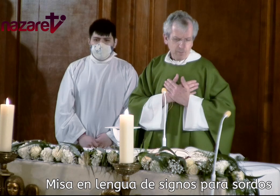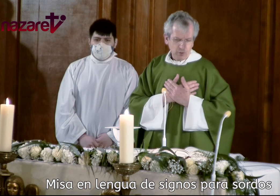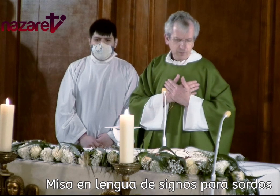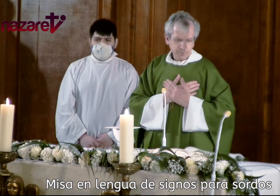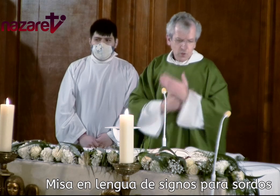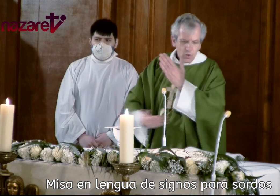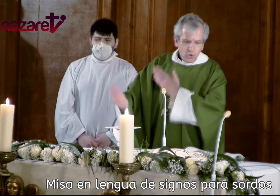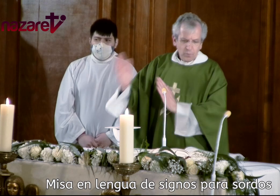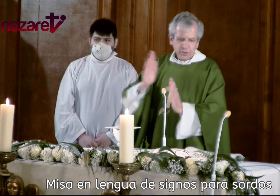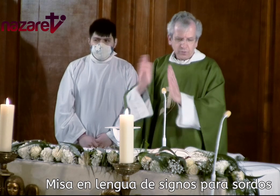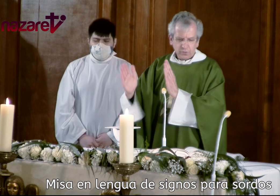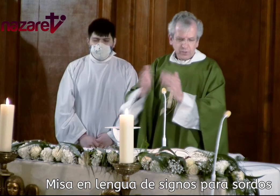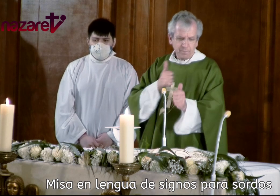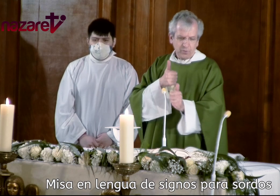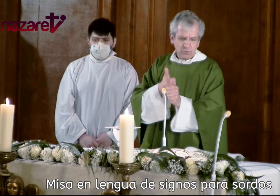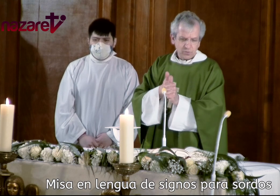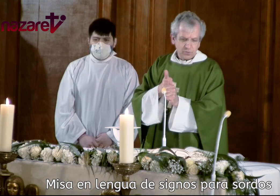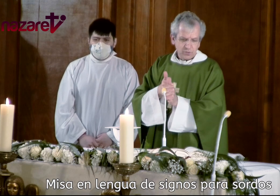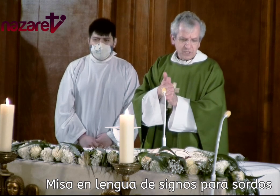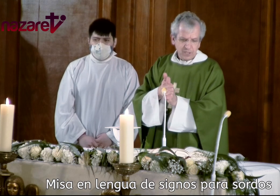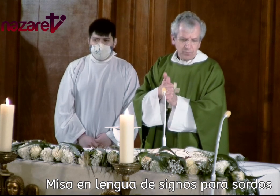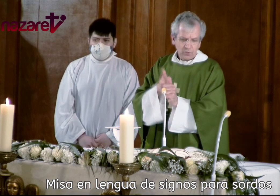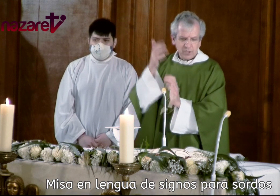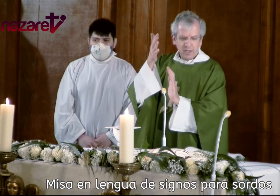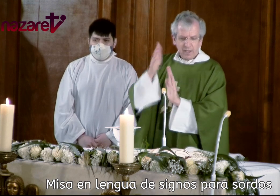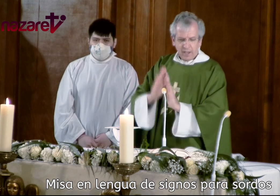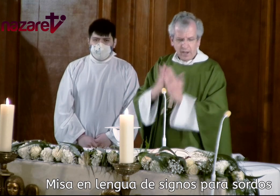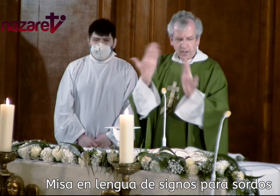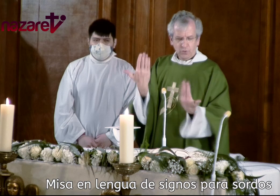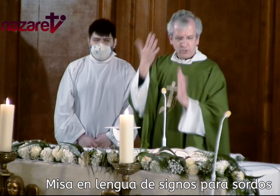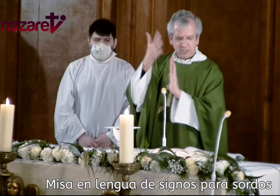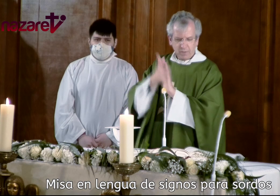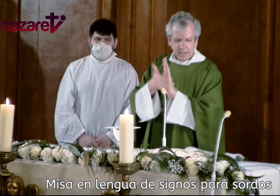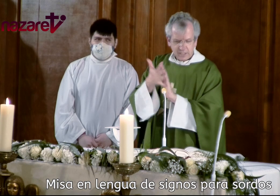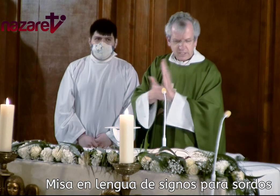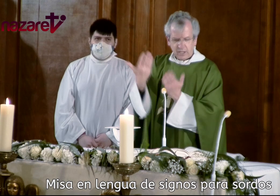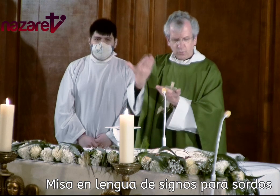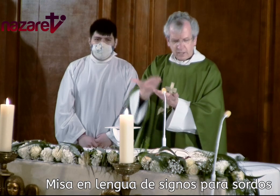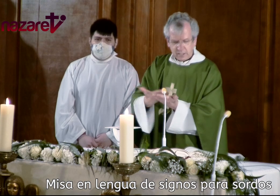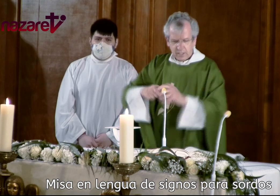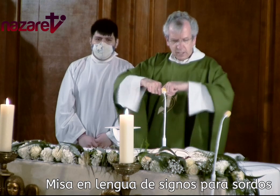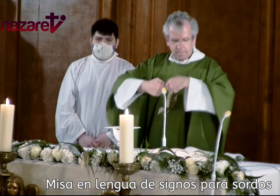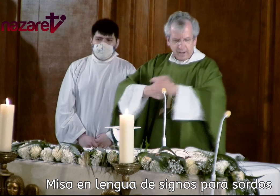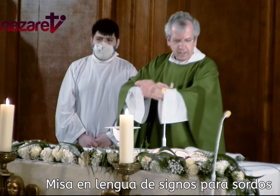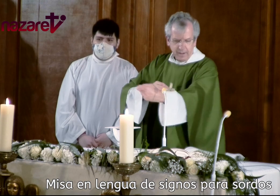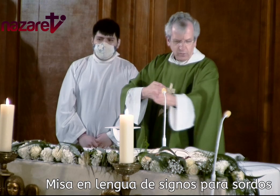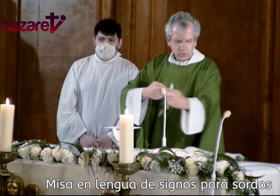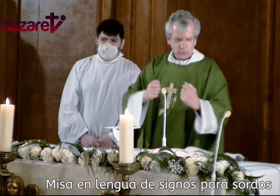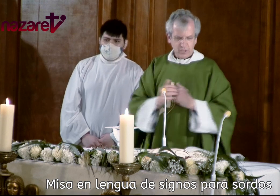amor como hizo en otro tiempo con sus discípulos él nos explica las escrituras y parte para nosotros el